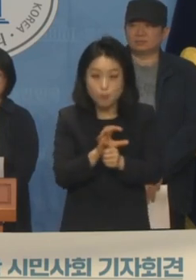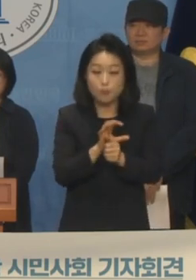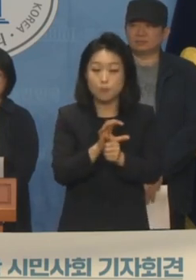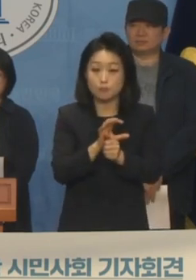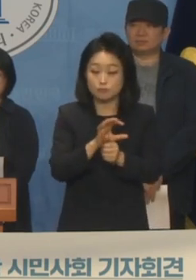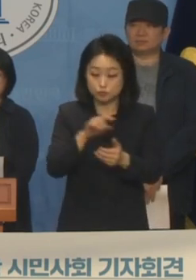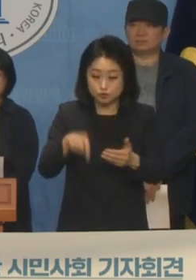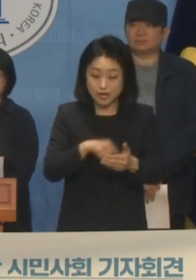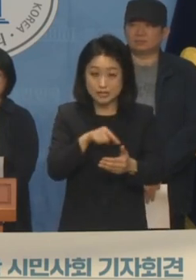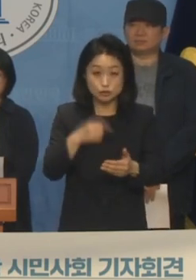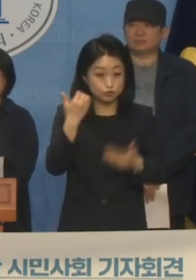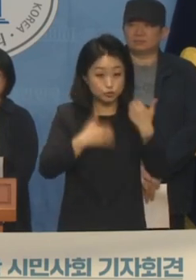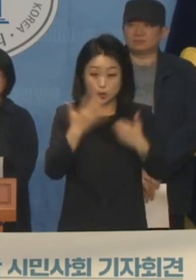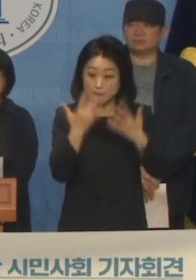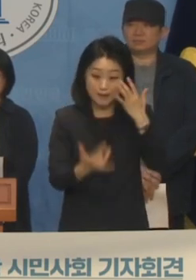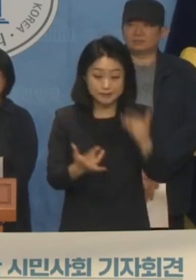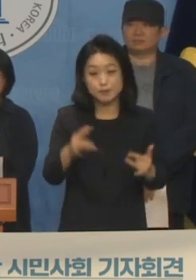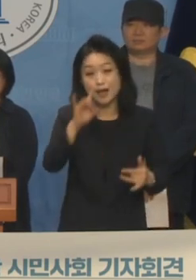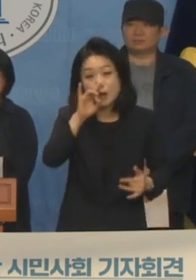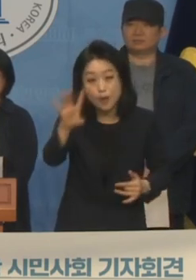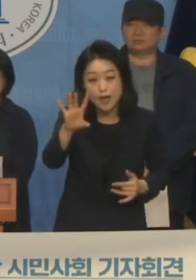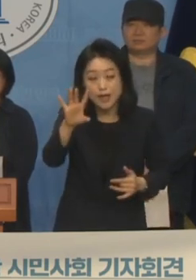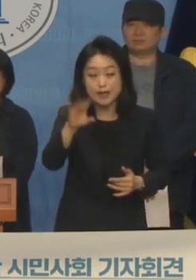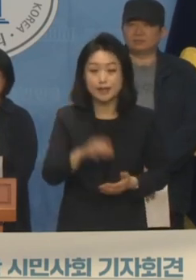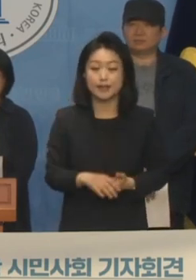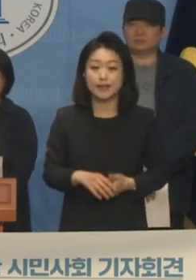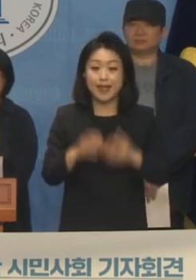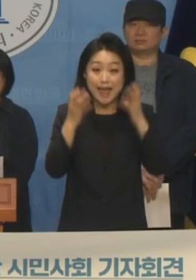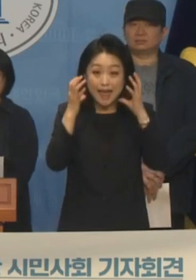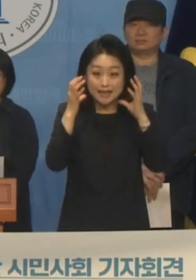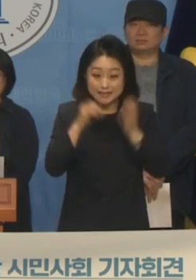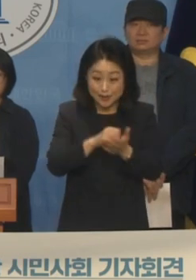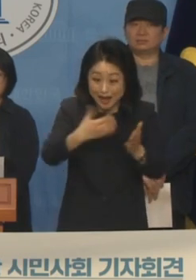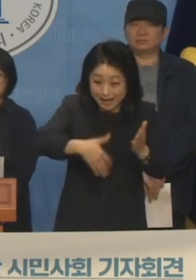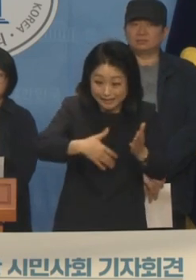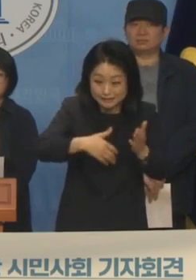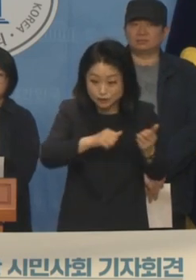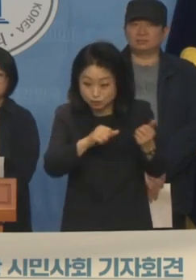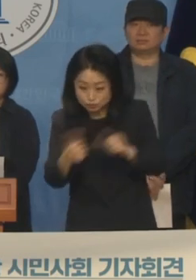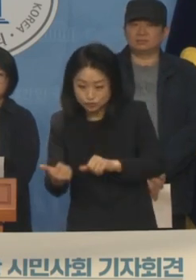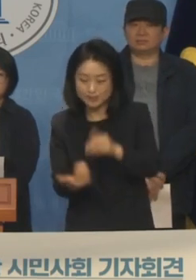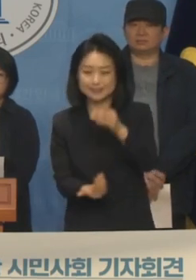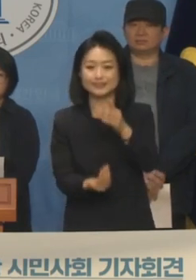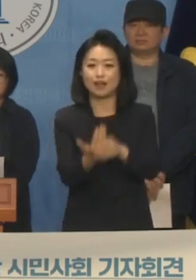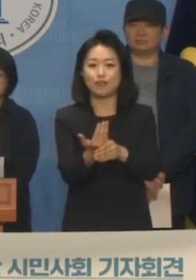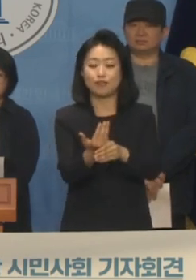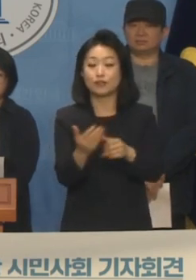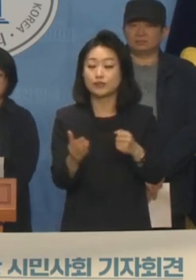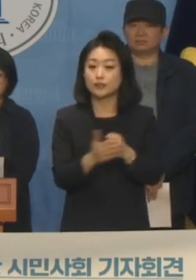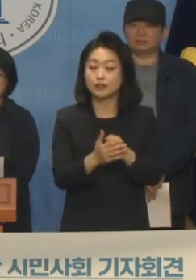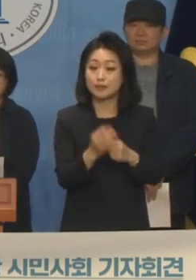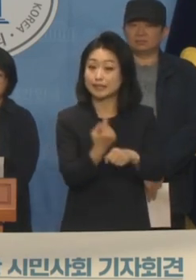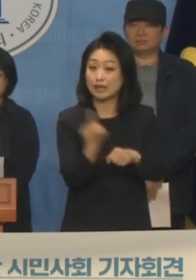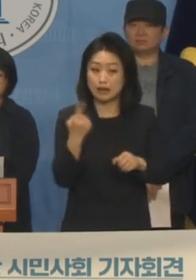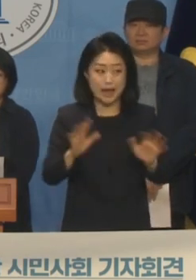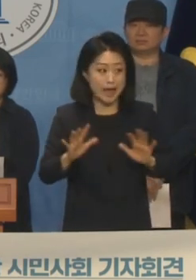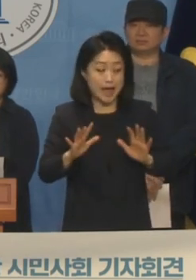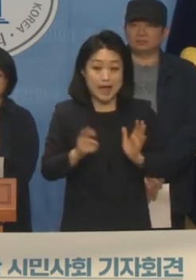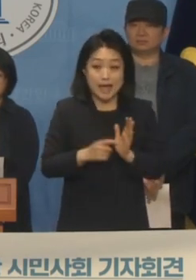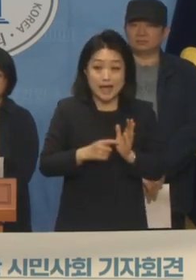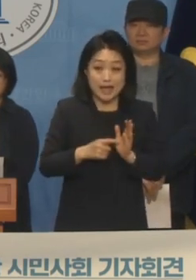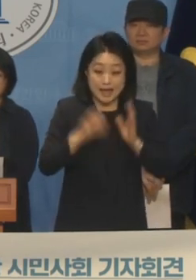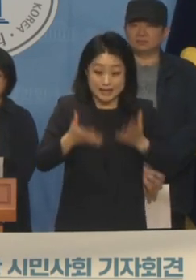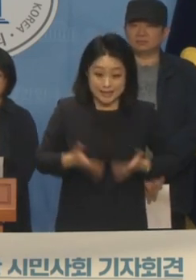누락되지 않아야 합니다. 미등록 영아 사망 사건이 사회적 이슈가 되면서 지난해 부랴부랴